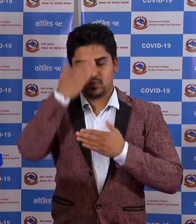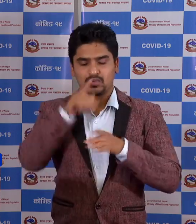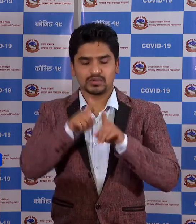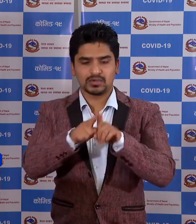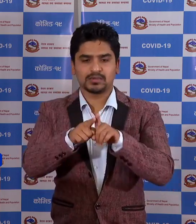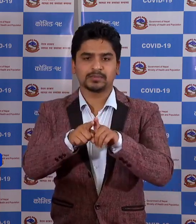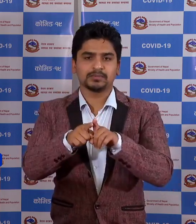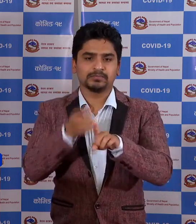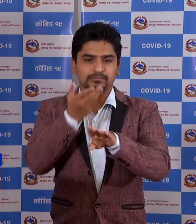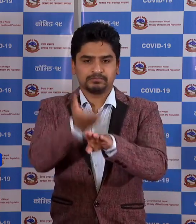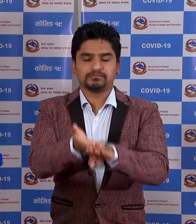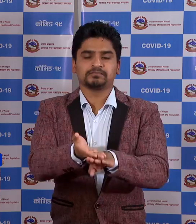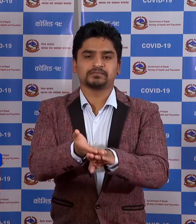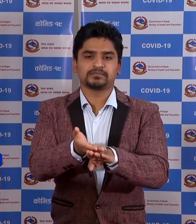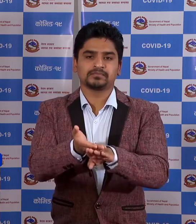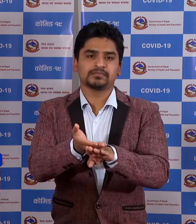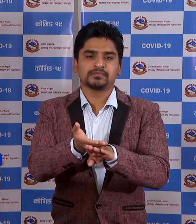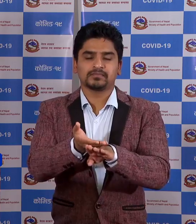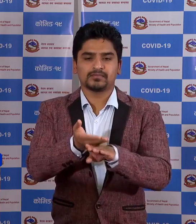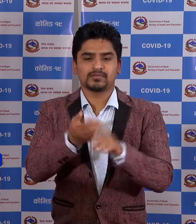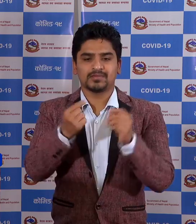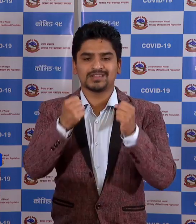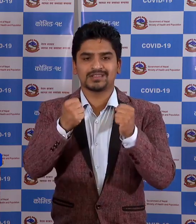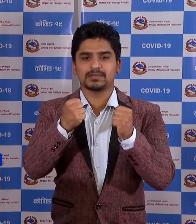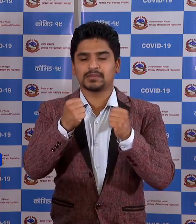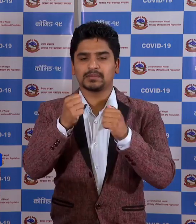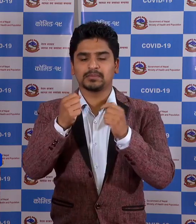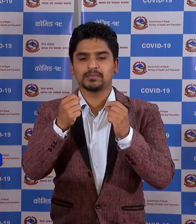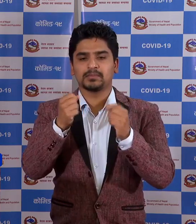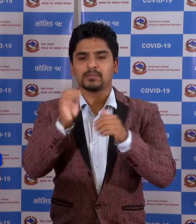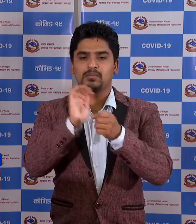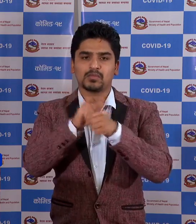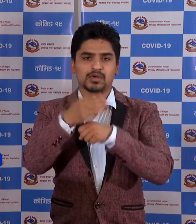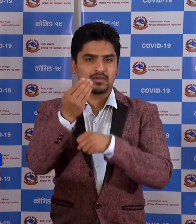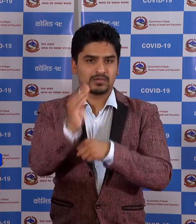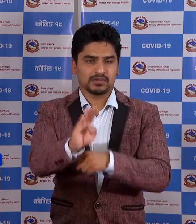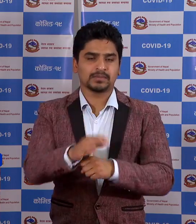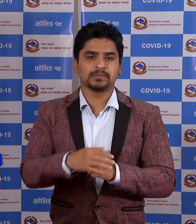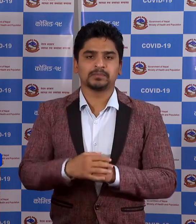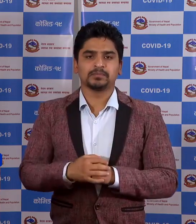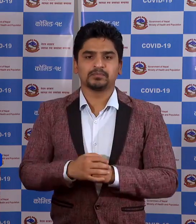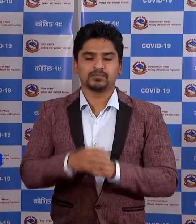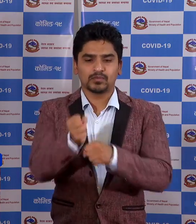रोगसँग सङ्क्रमणसँग लड्न सक्ने शक्ति धेरै हुन्छ,